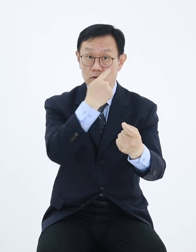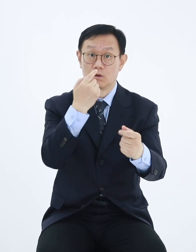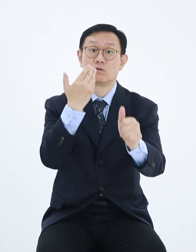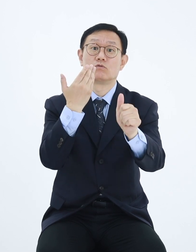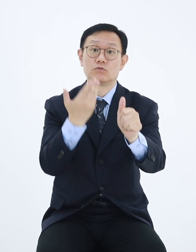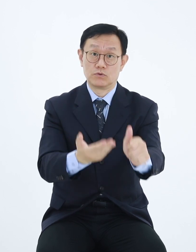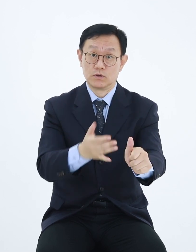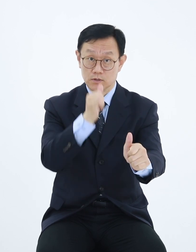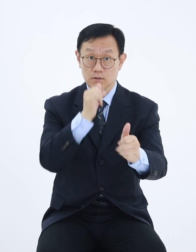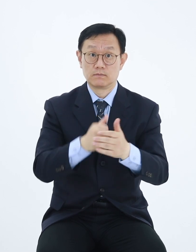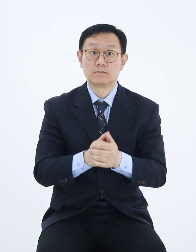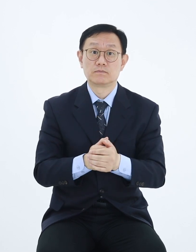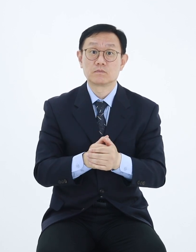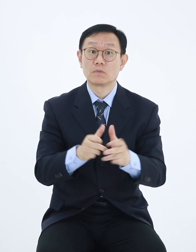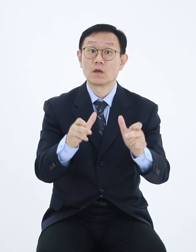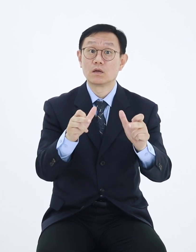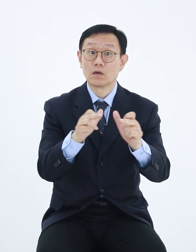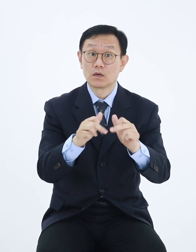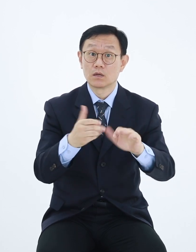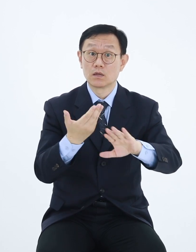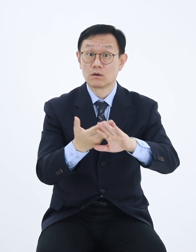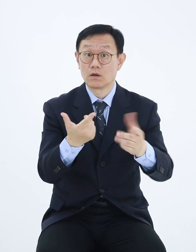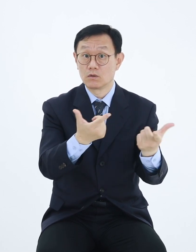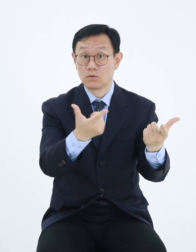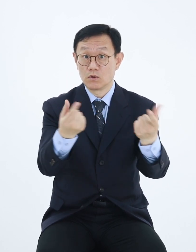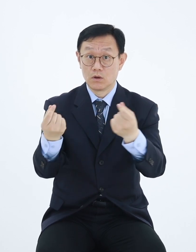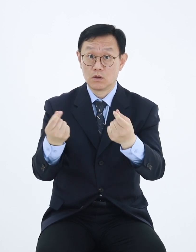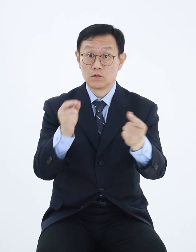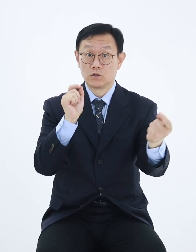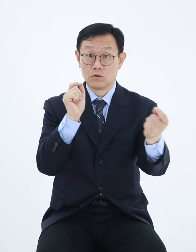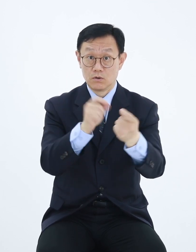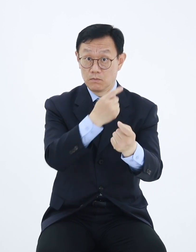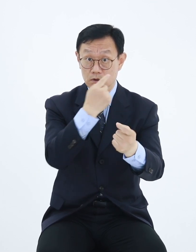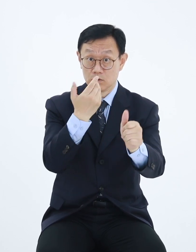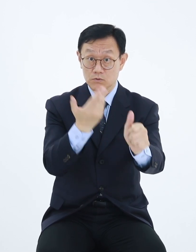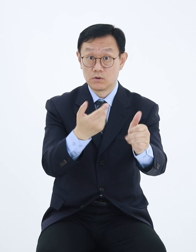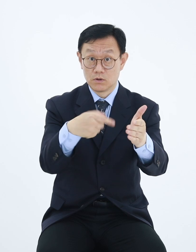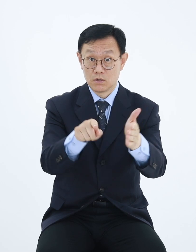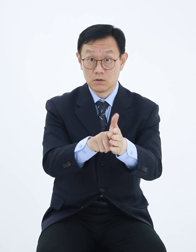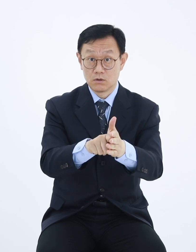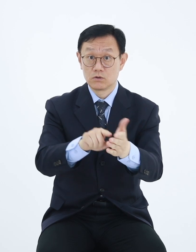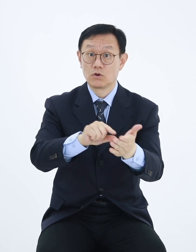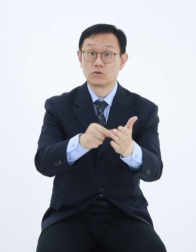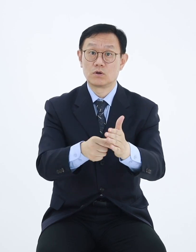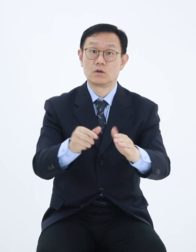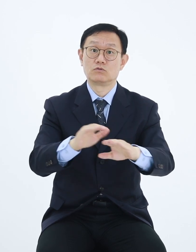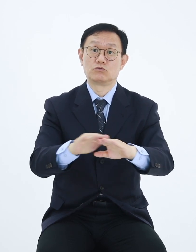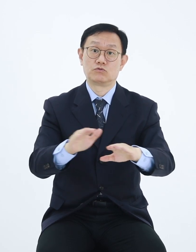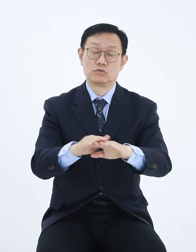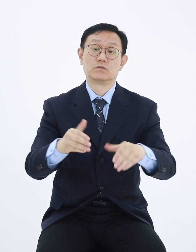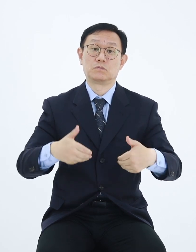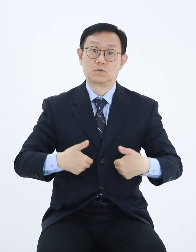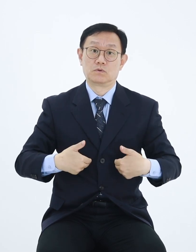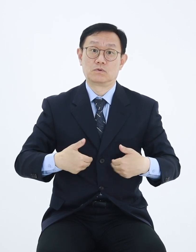있다 장애인이 다른 사람과 동등하게 접근성을 보장받을 수 있도록 적절한 조치를 취해야 한다